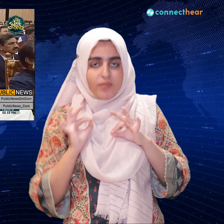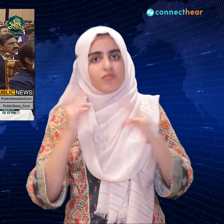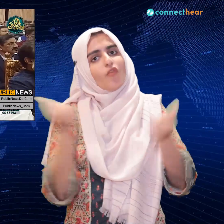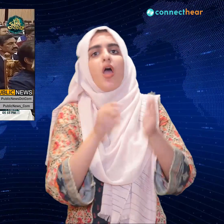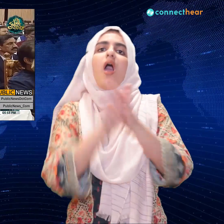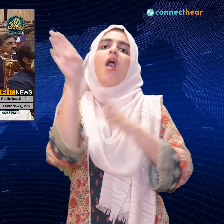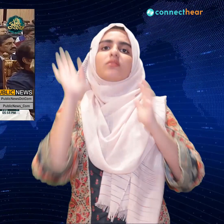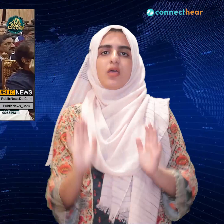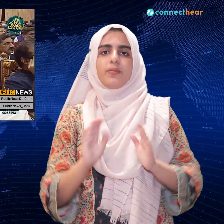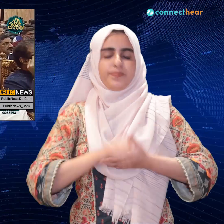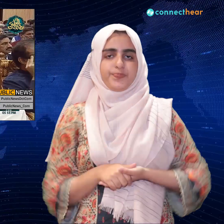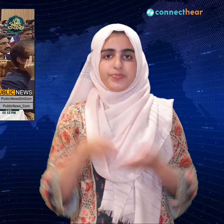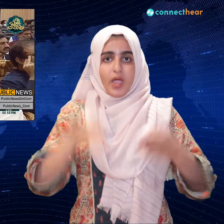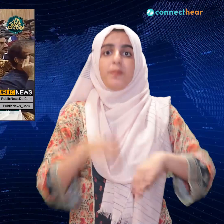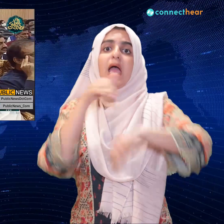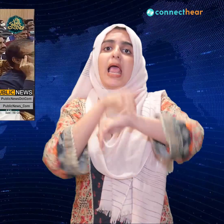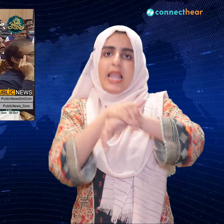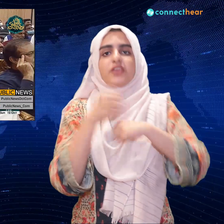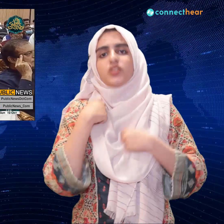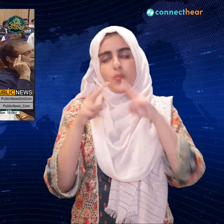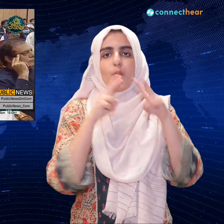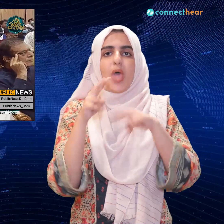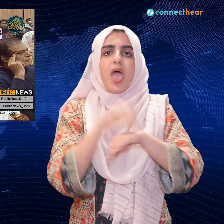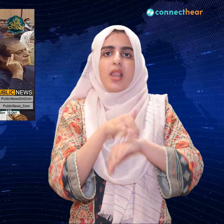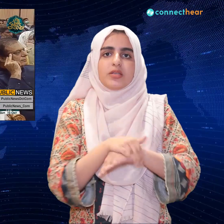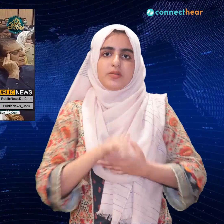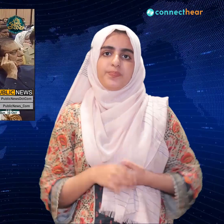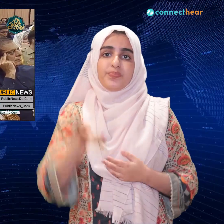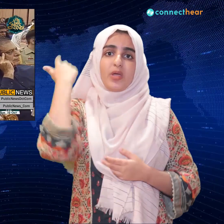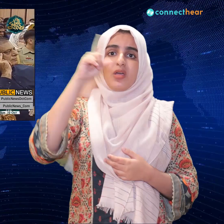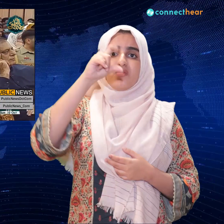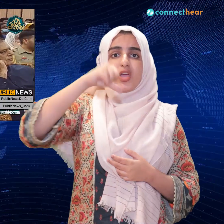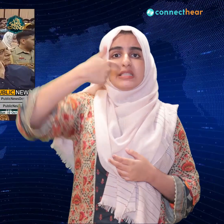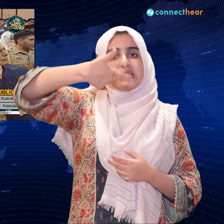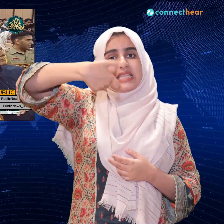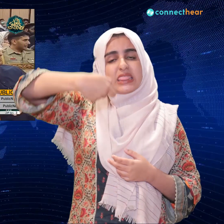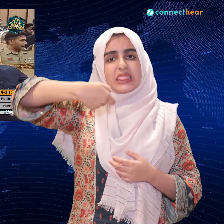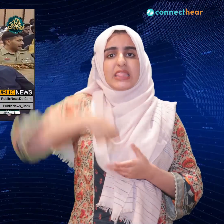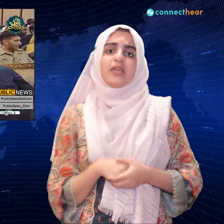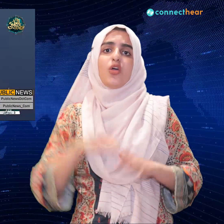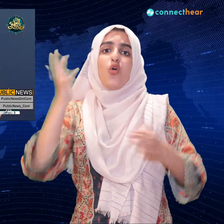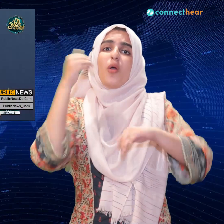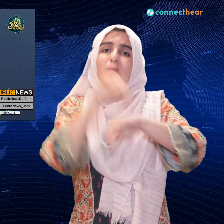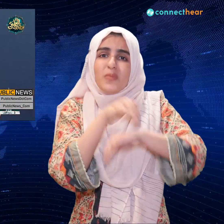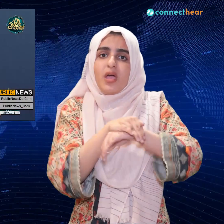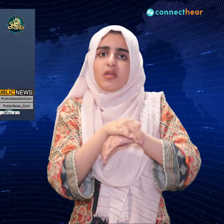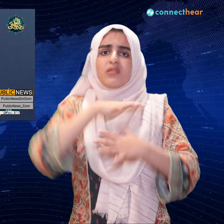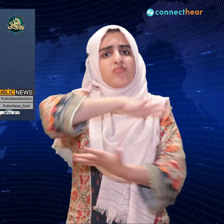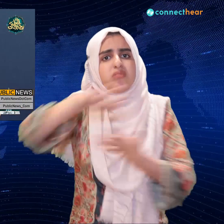اب الیکشن کی میں بات کر رہا تھا. اب الیکشن کیا؟ 1970 کے بعد سارے الیکشن میں جو ہارتا کہتے دھاندلی ہو